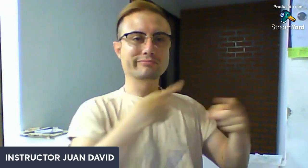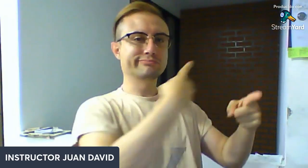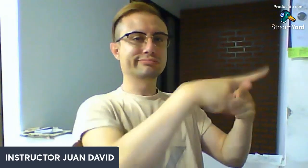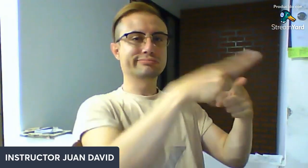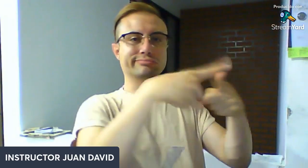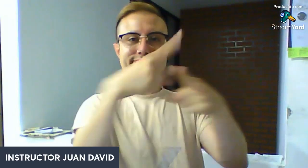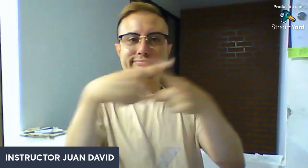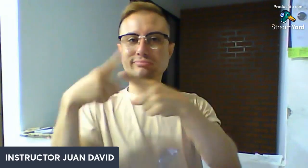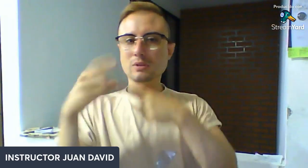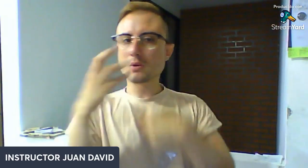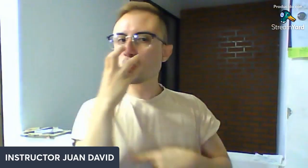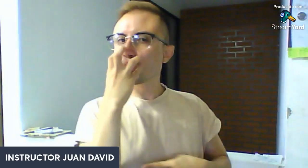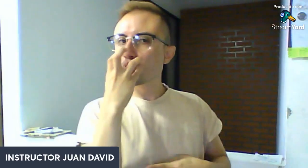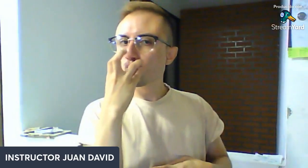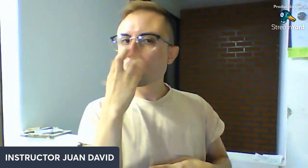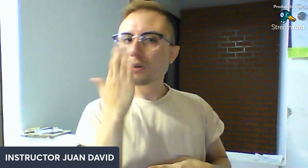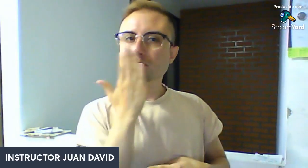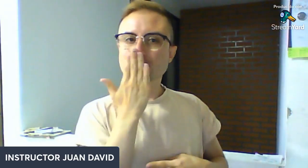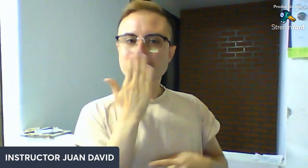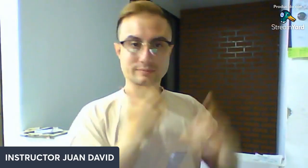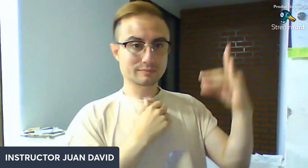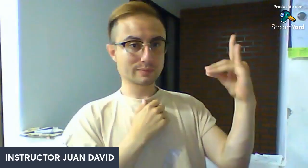Hacen referencia al hocico del animal.